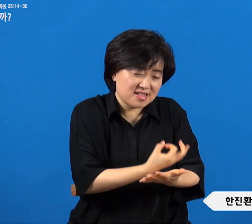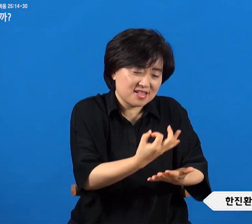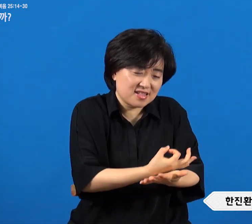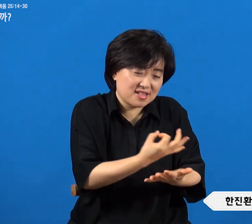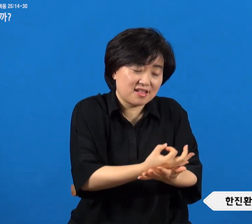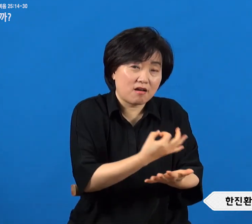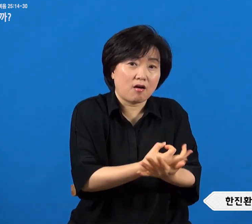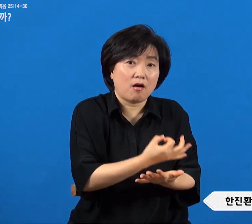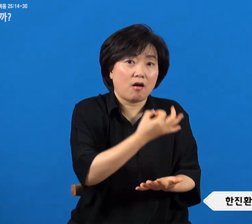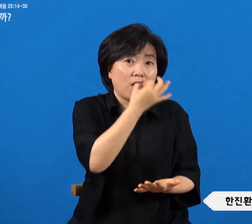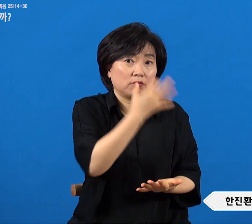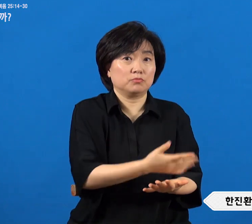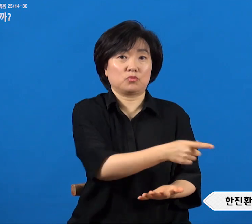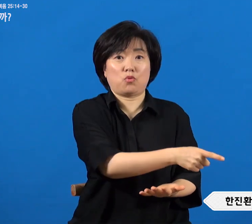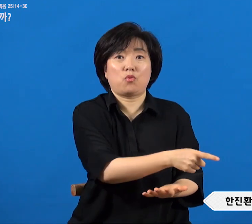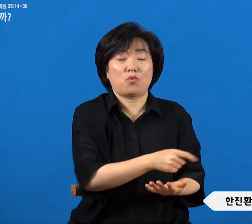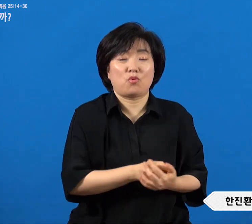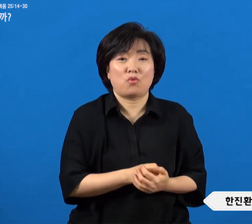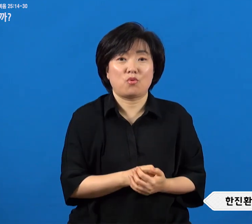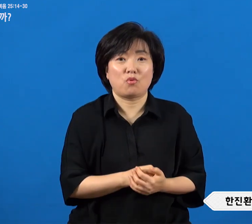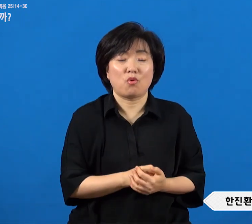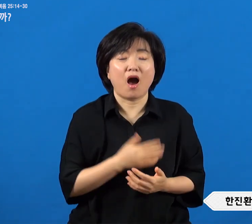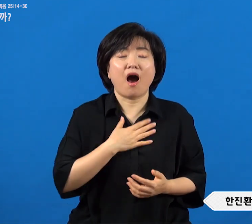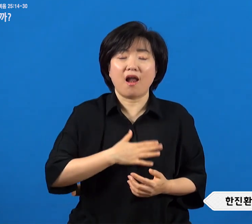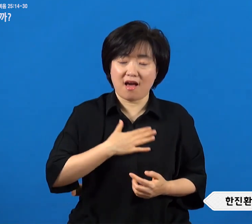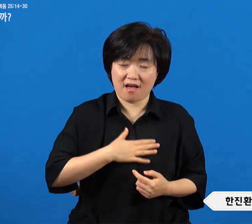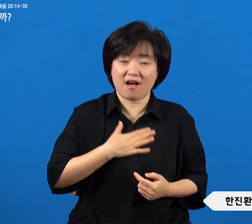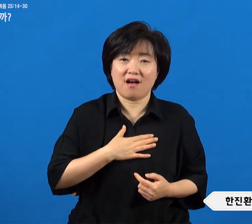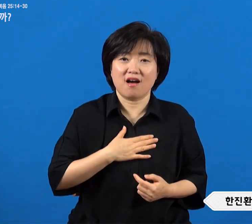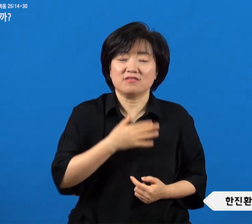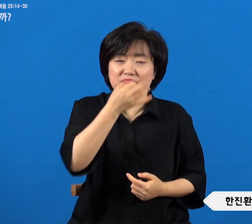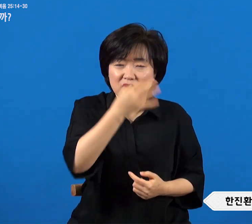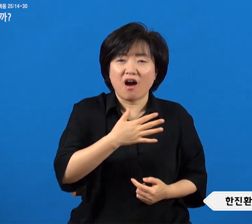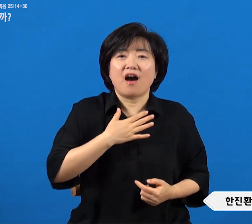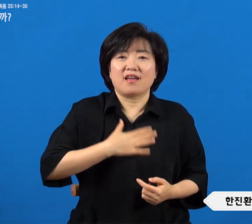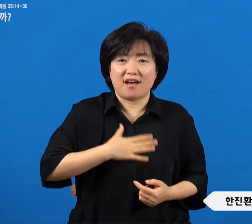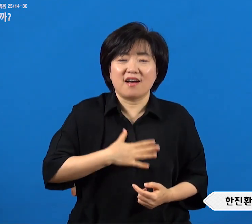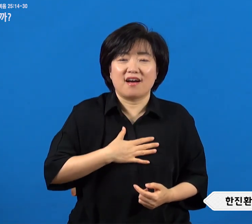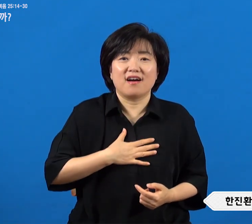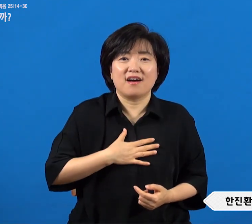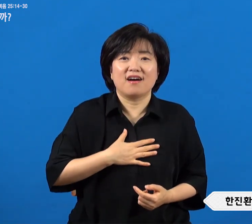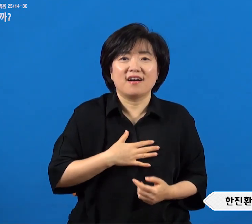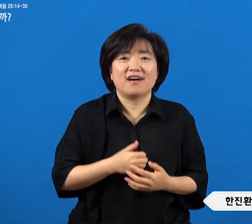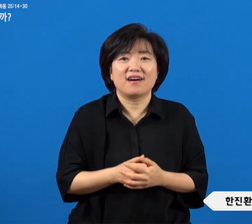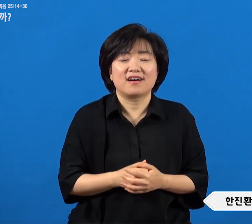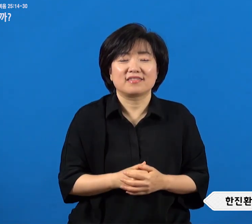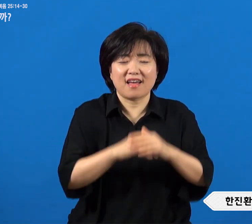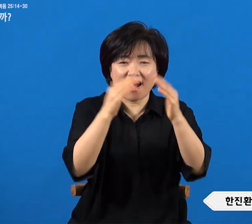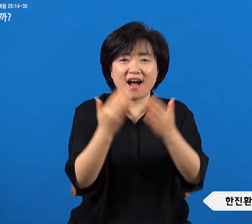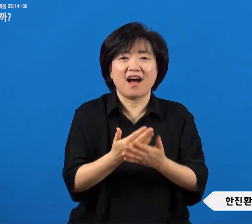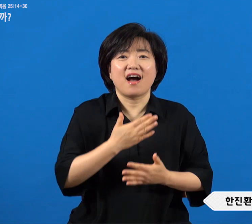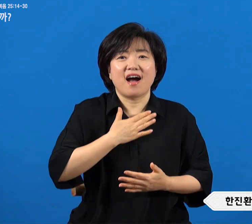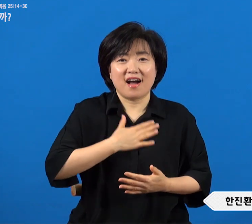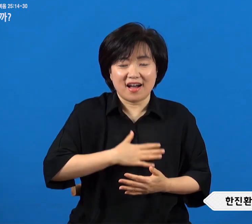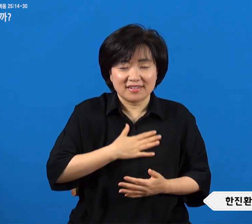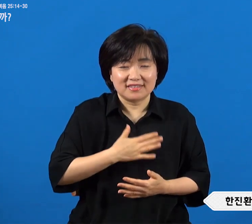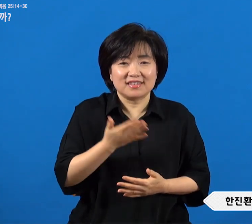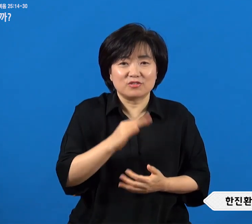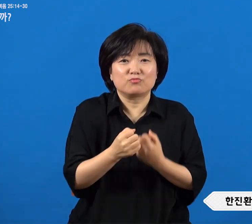몰라서 그랬을까요? 아닙니다. 다 압니다. 힘들다는 것을